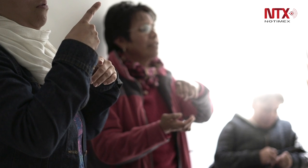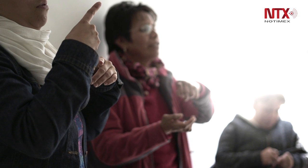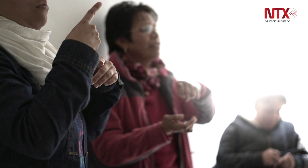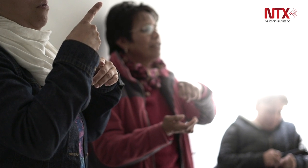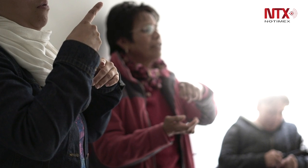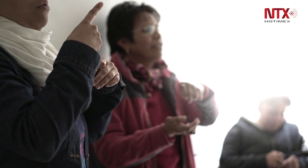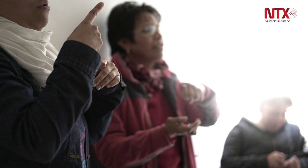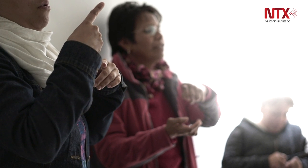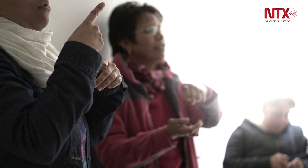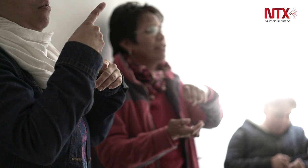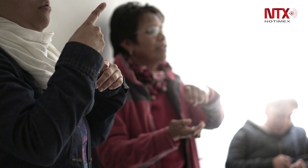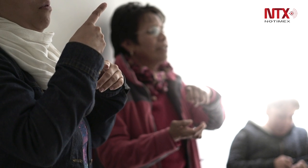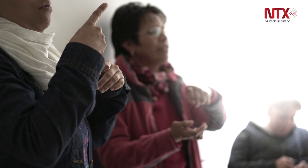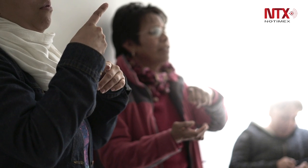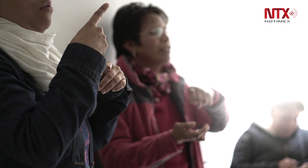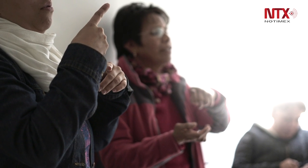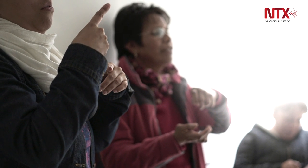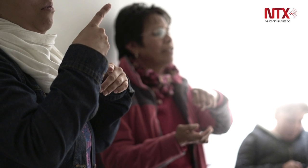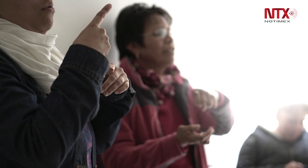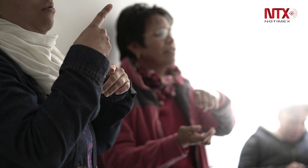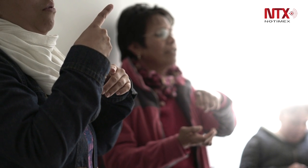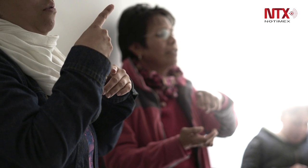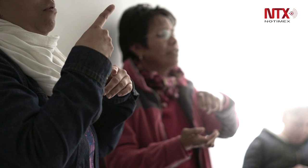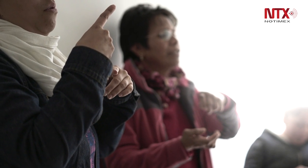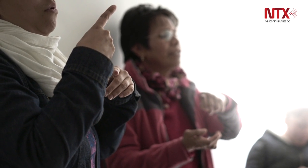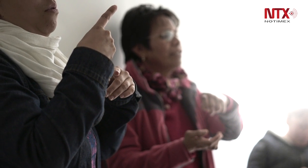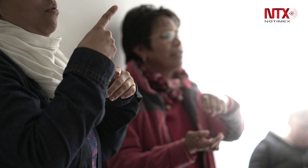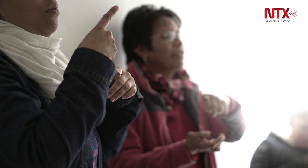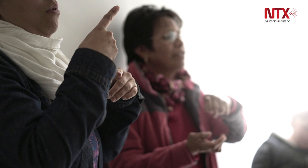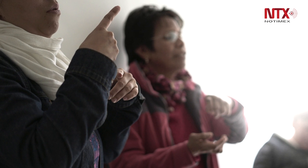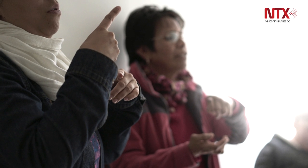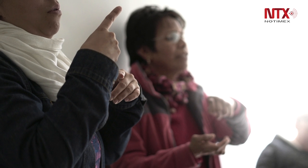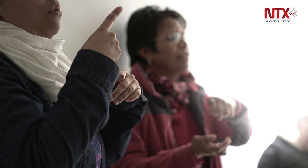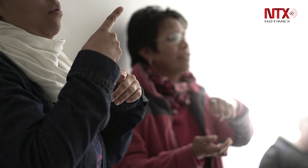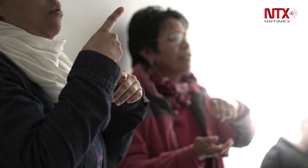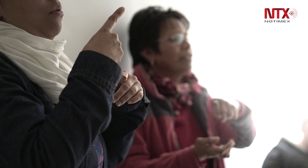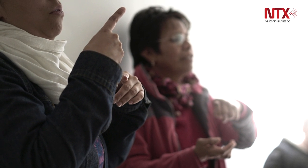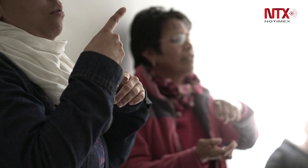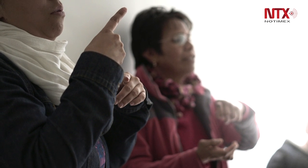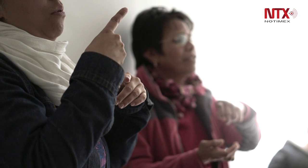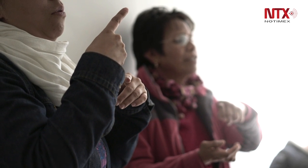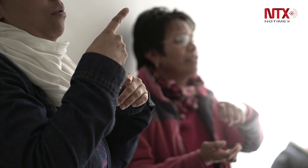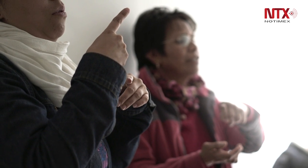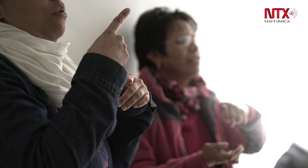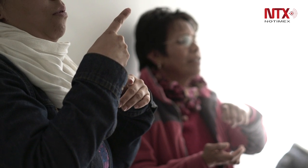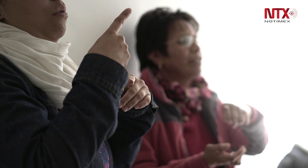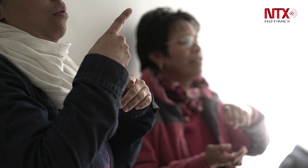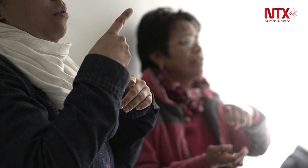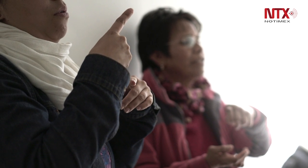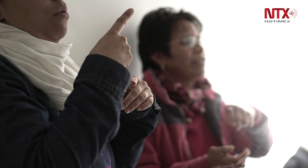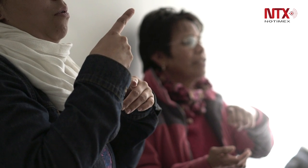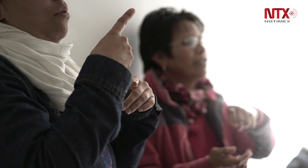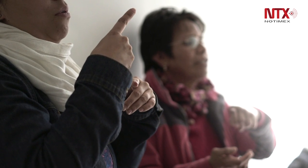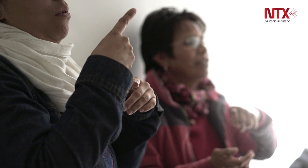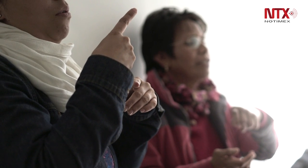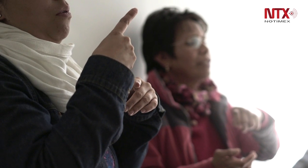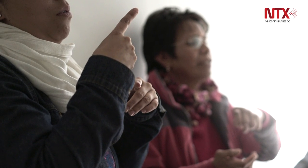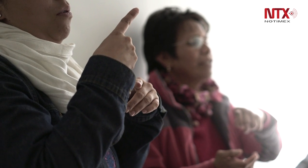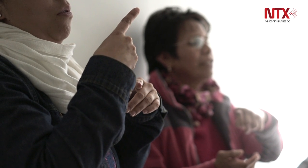estamos hablando en cifras, en la República Mexicana con 120 millones de habitantes, estaremos hablando de 2, 3 millones de